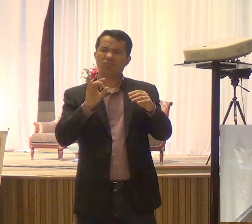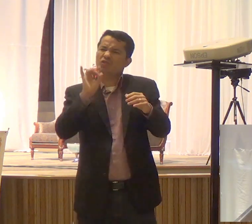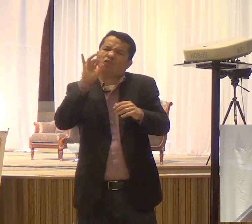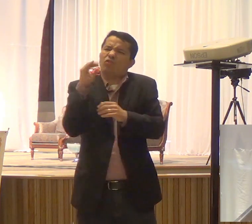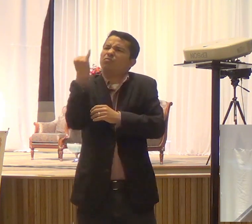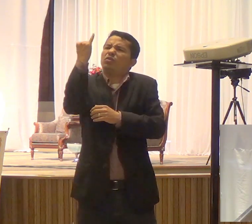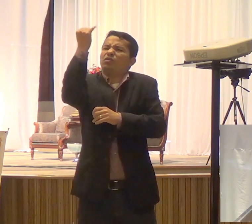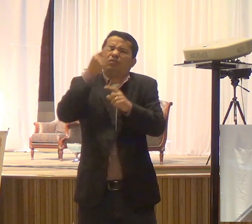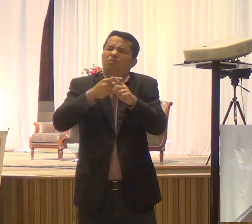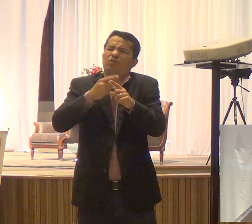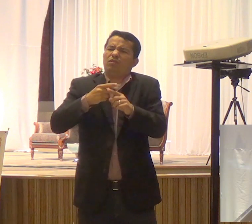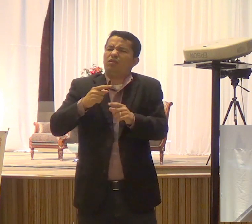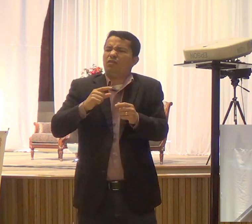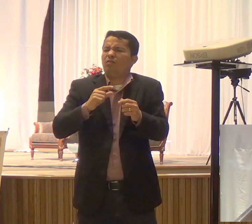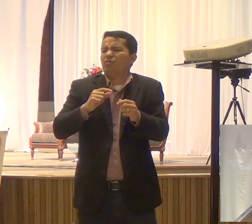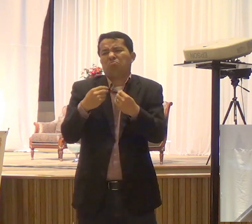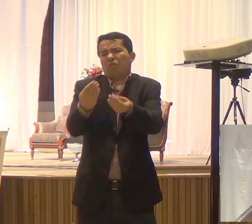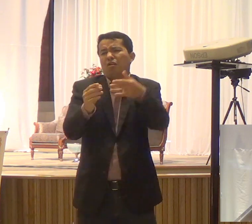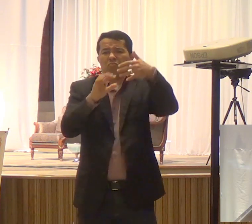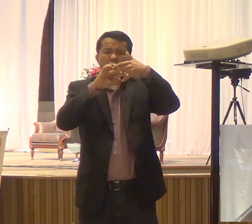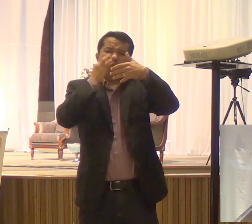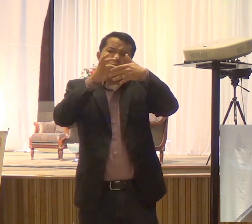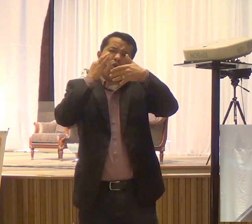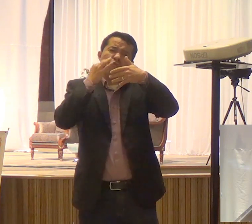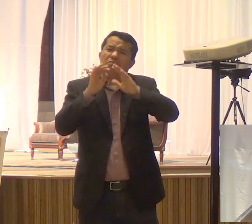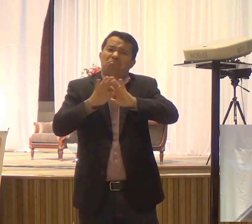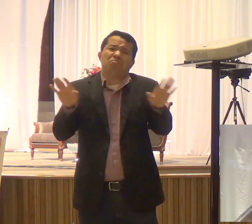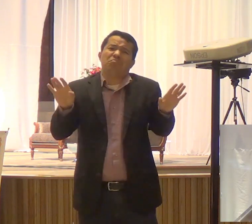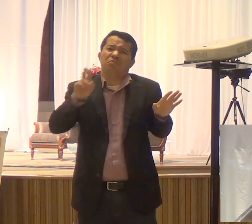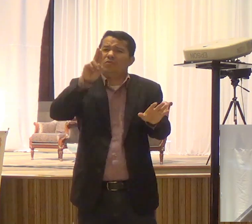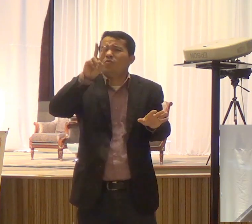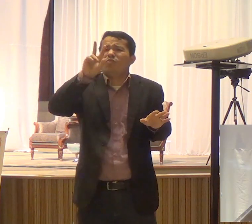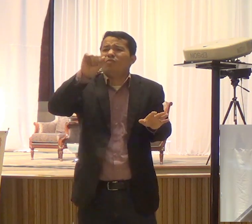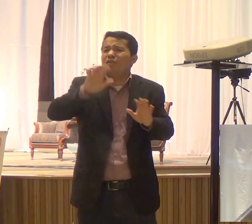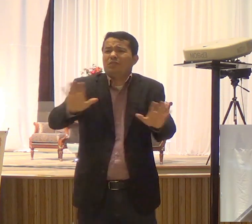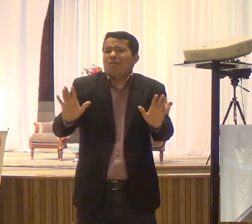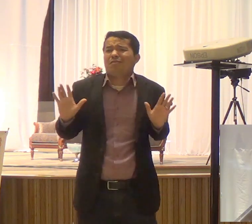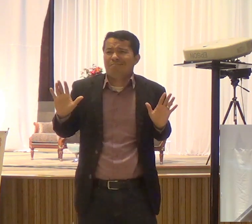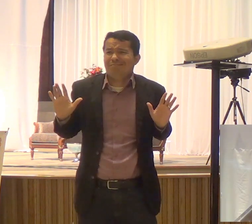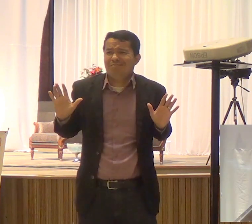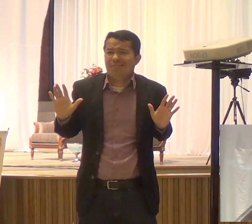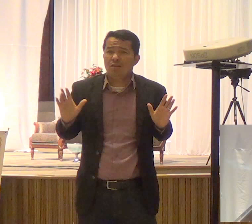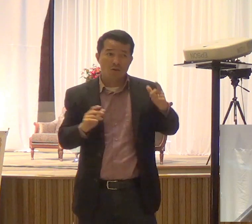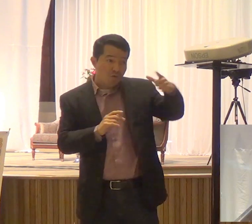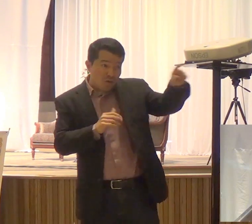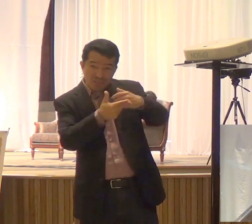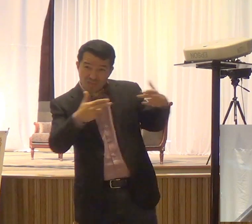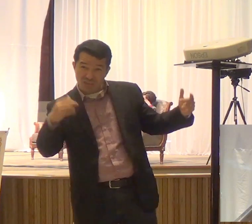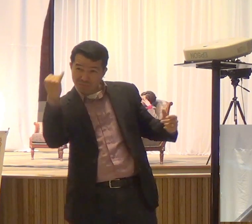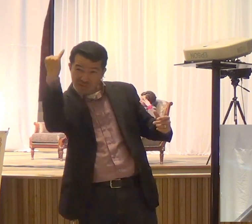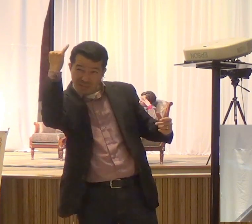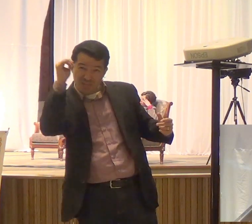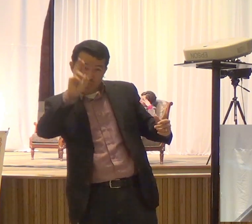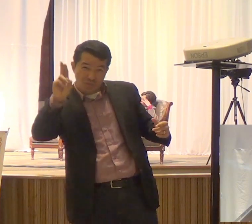funcionando, quando ela está viva. Ela só funciona, ela só dá fruto, ela só sustenta alguma coisa, que pode ser um galho de